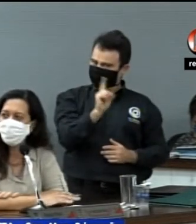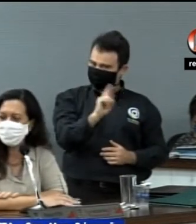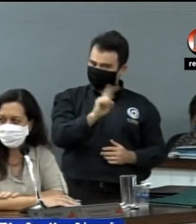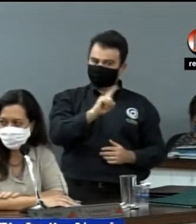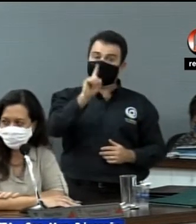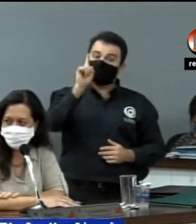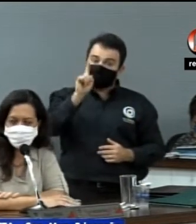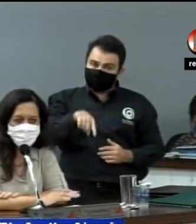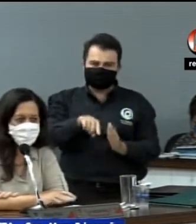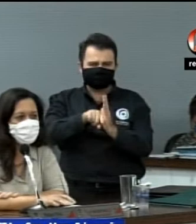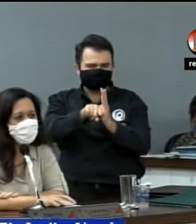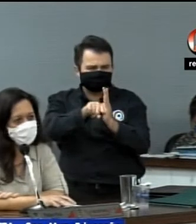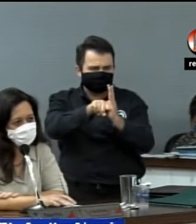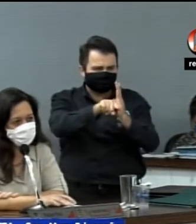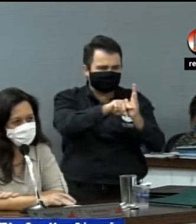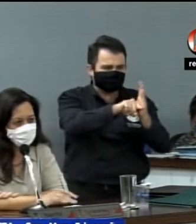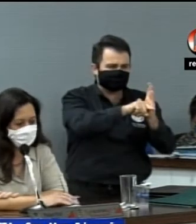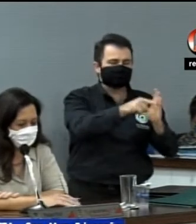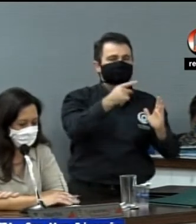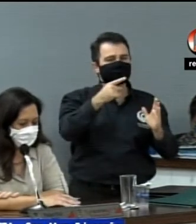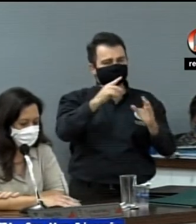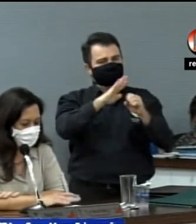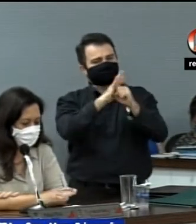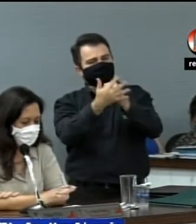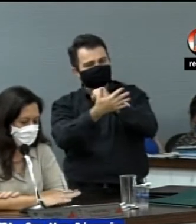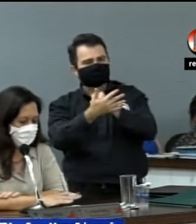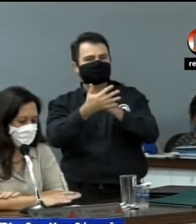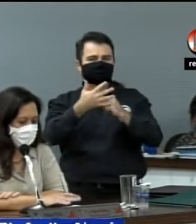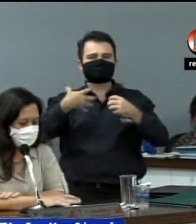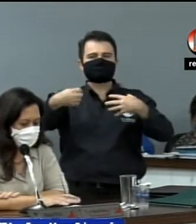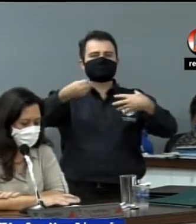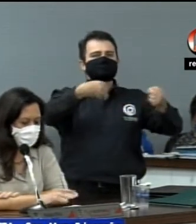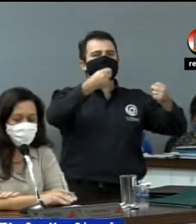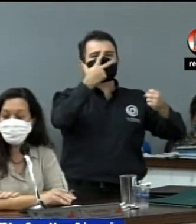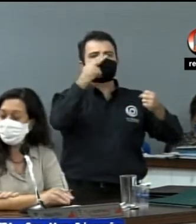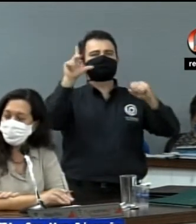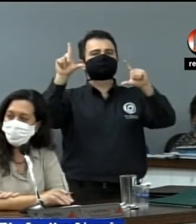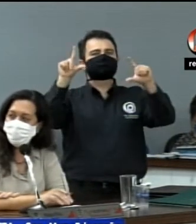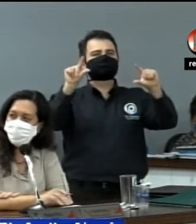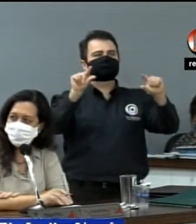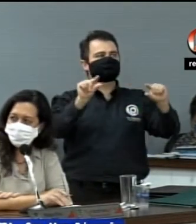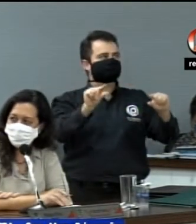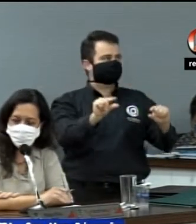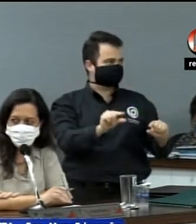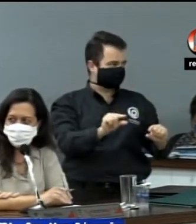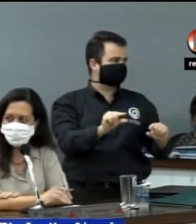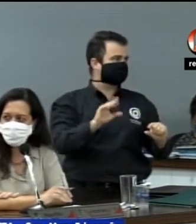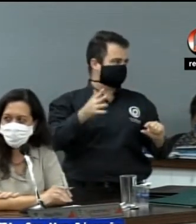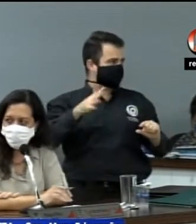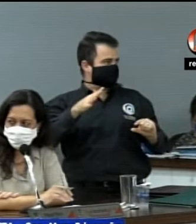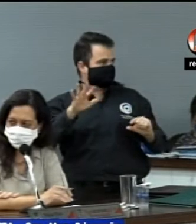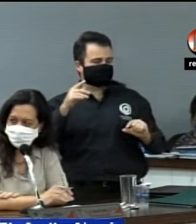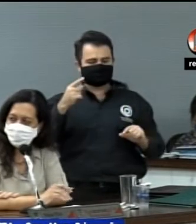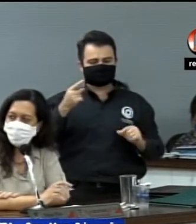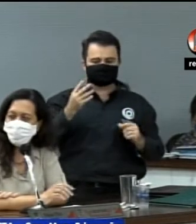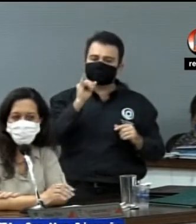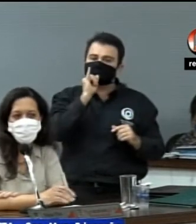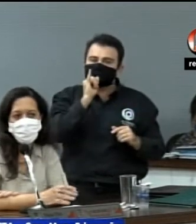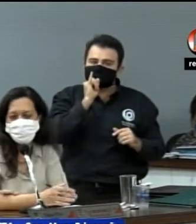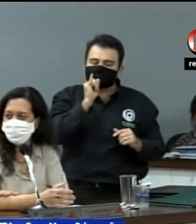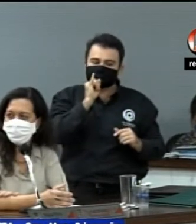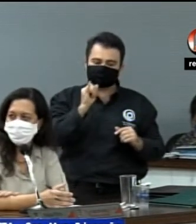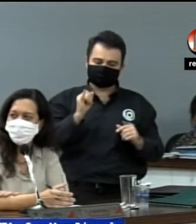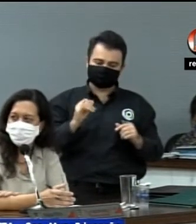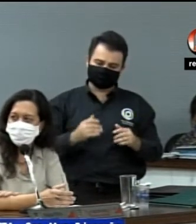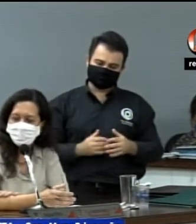a queda dos casos. Então, o percentual, inclusive, a gente não tem como evitar ou como falar que não